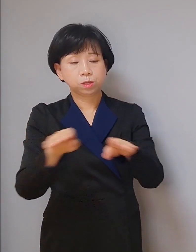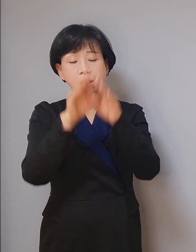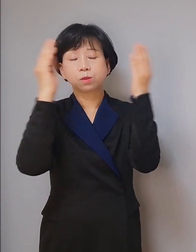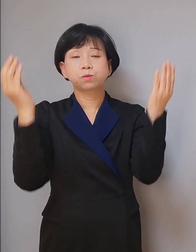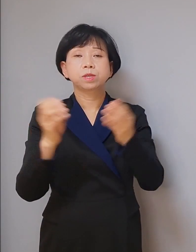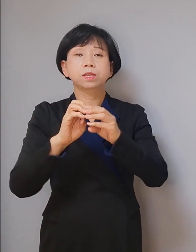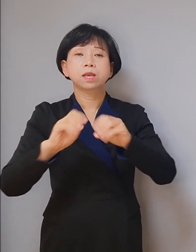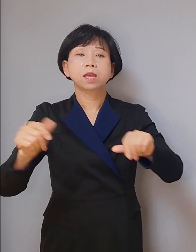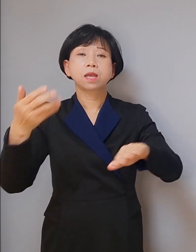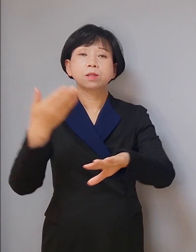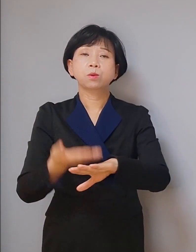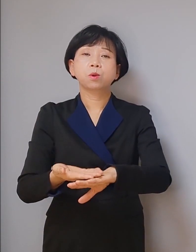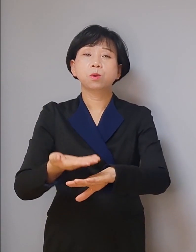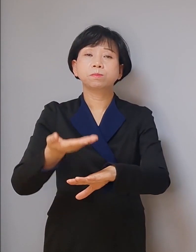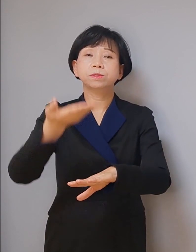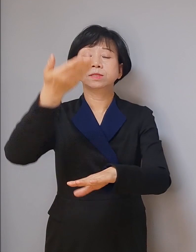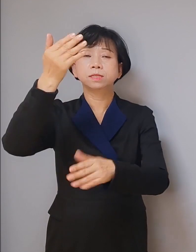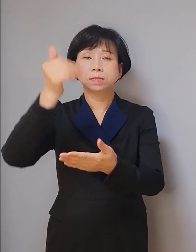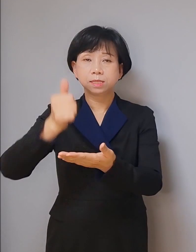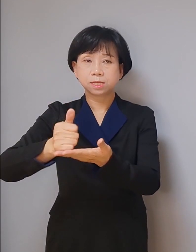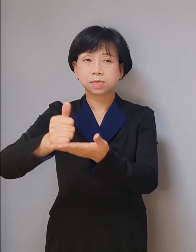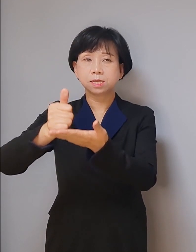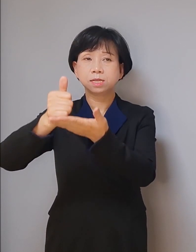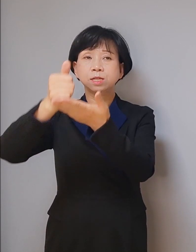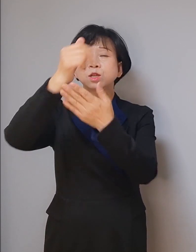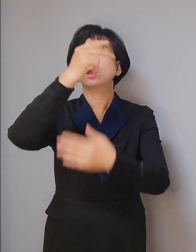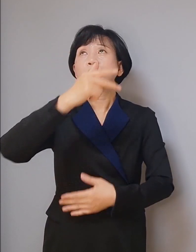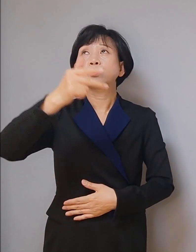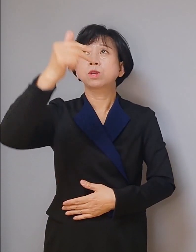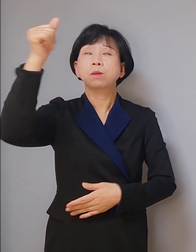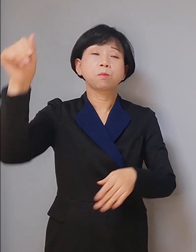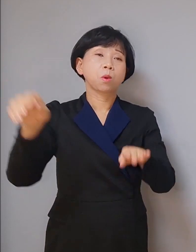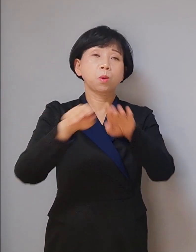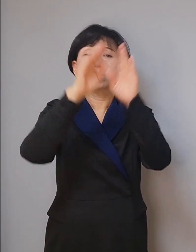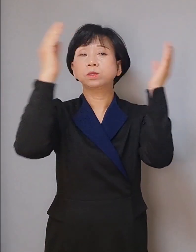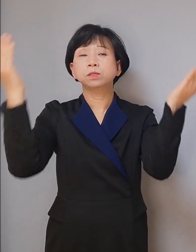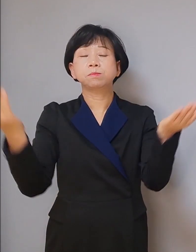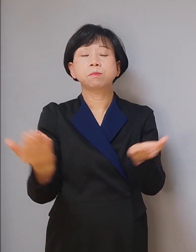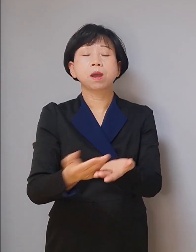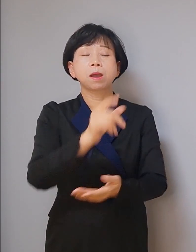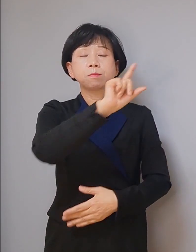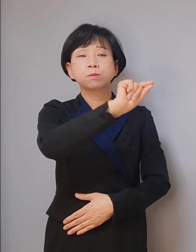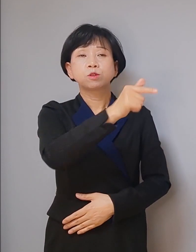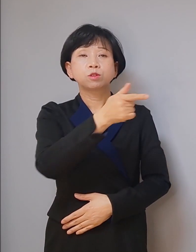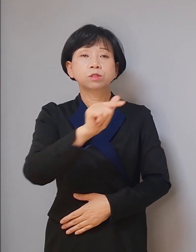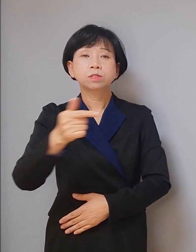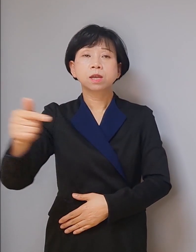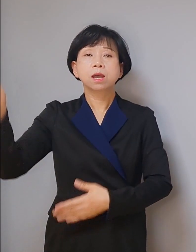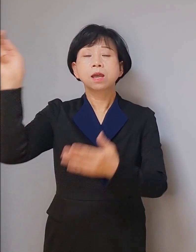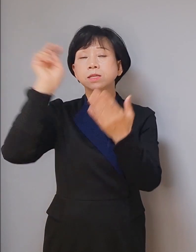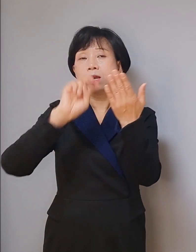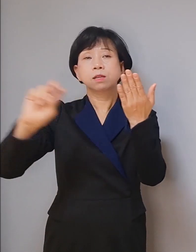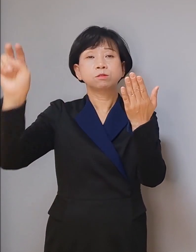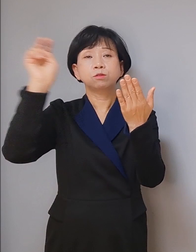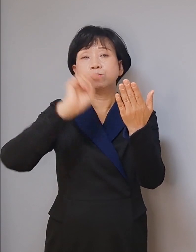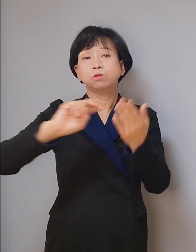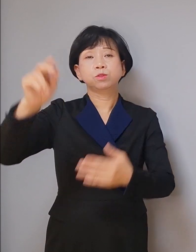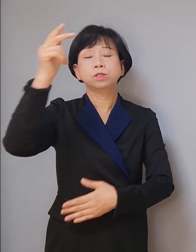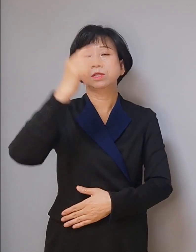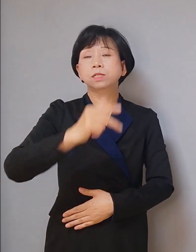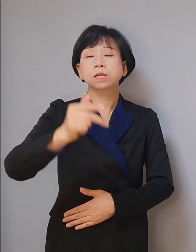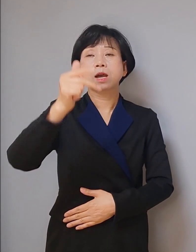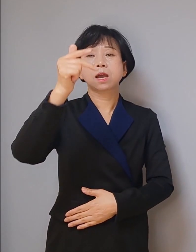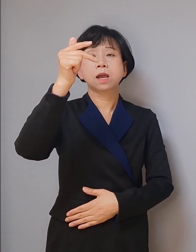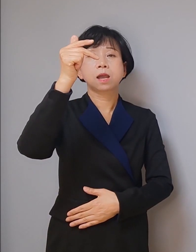온 땅 위에 높으신 주를 모든 만물 찬양